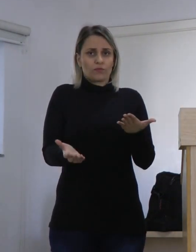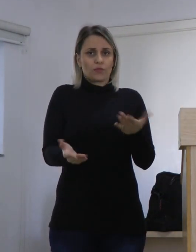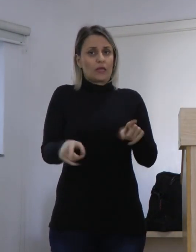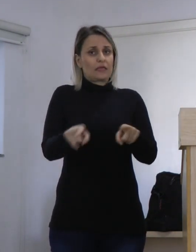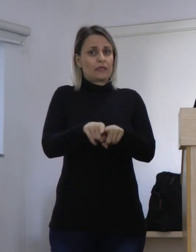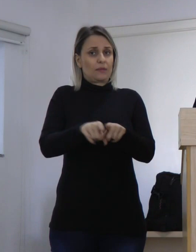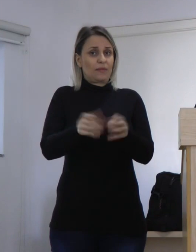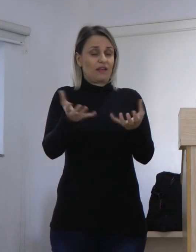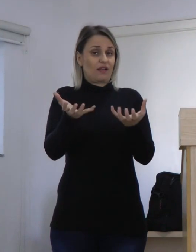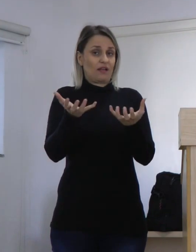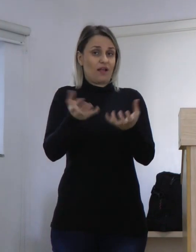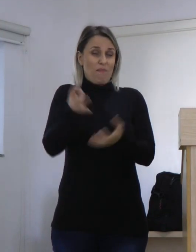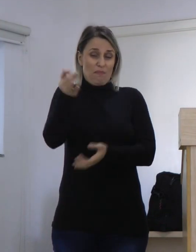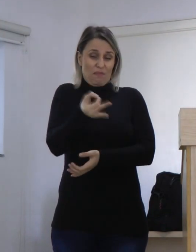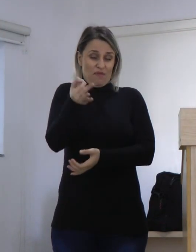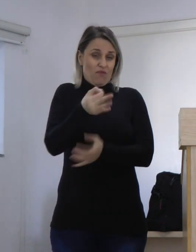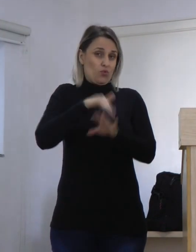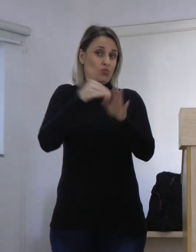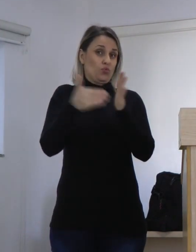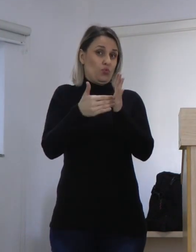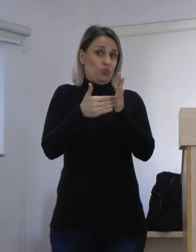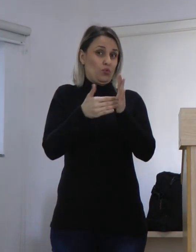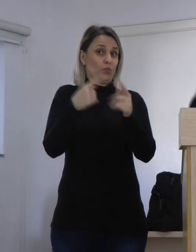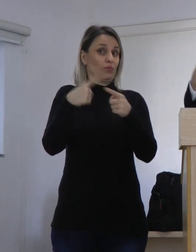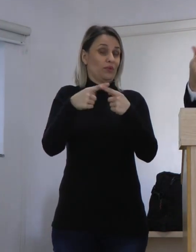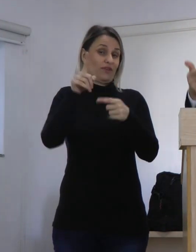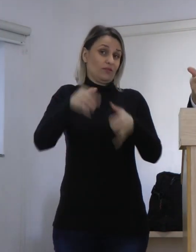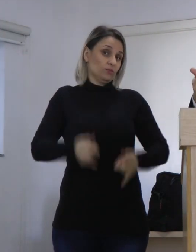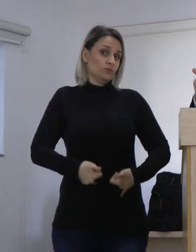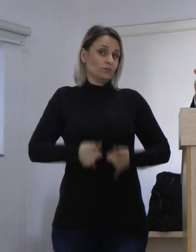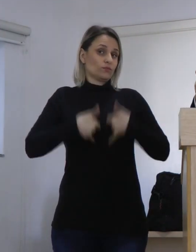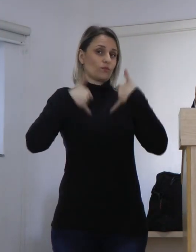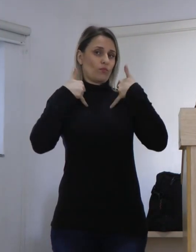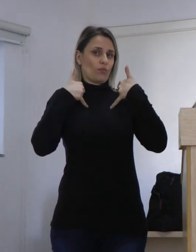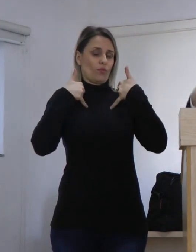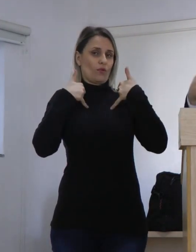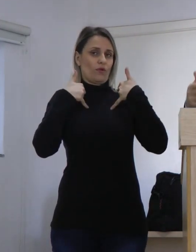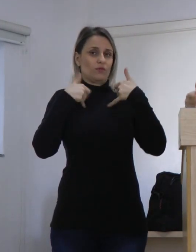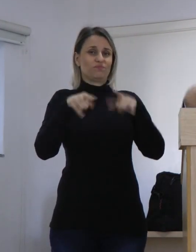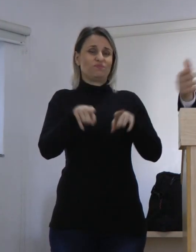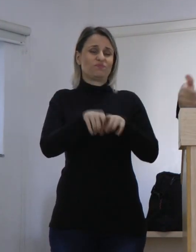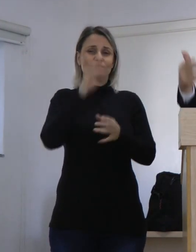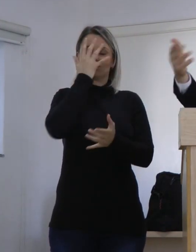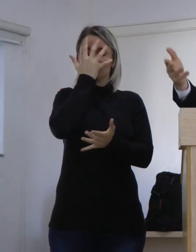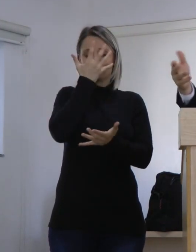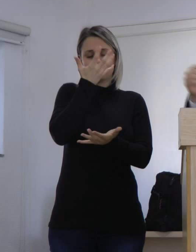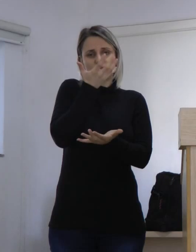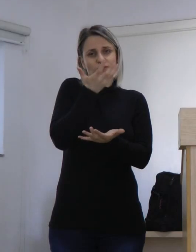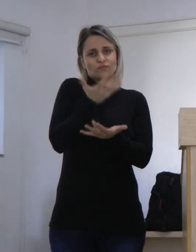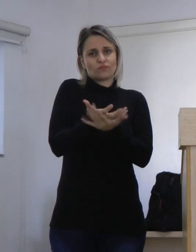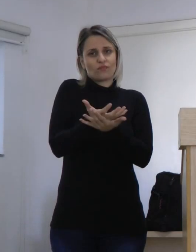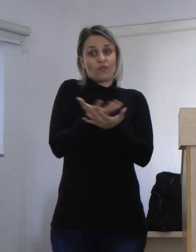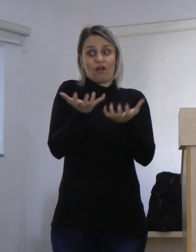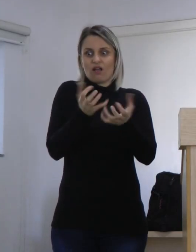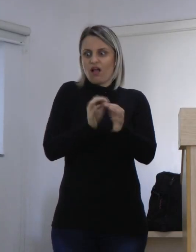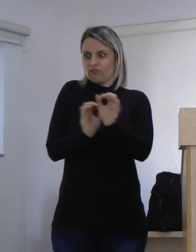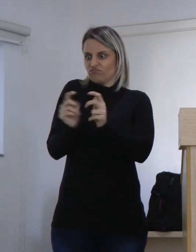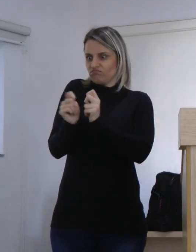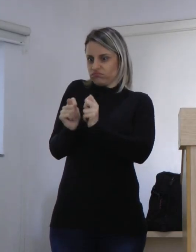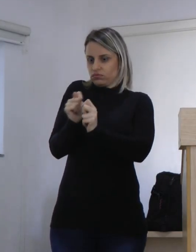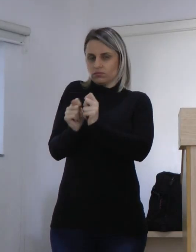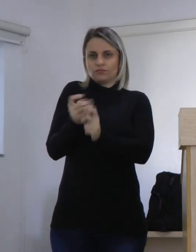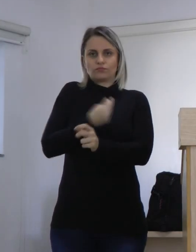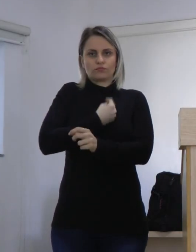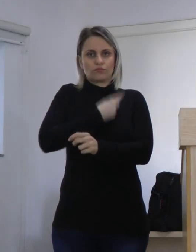do orgulho, da frustração, da compulsão de querer controlar os outros.